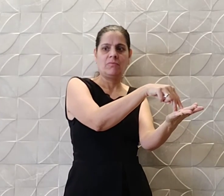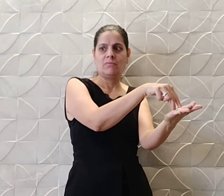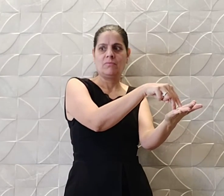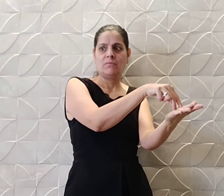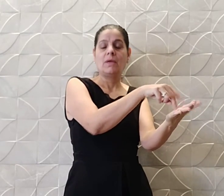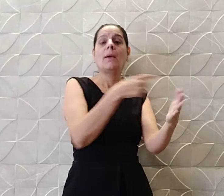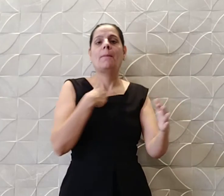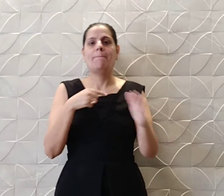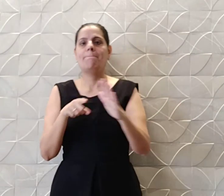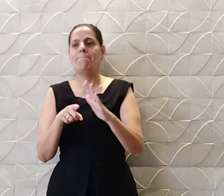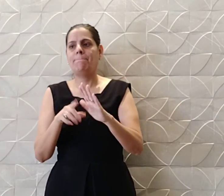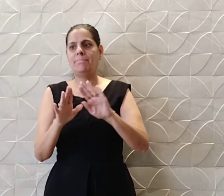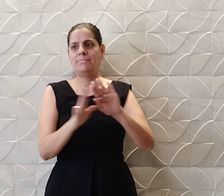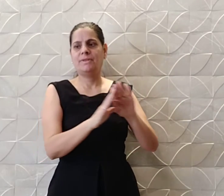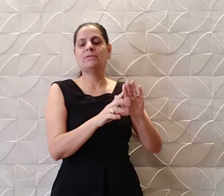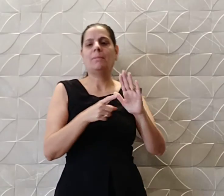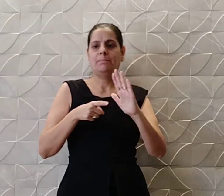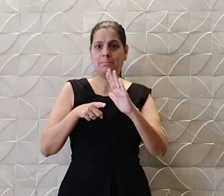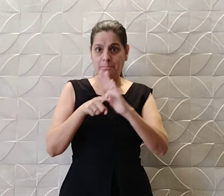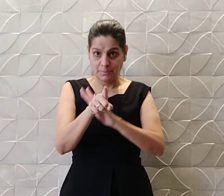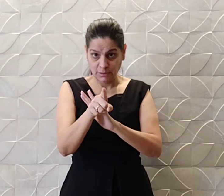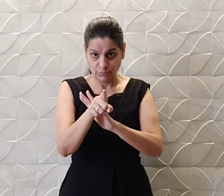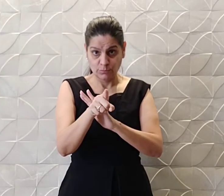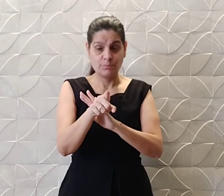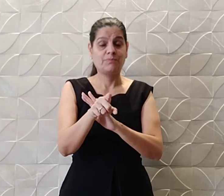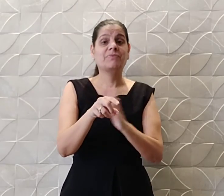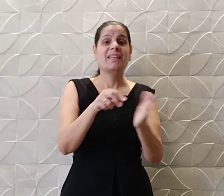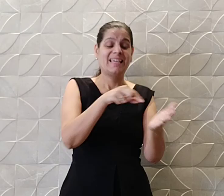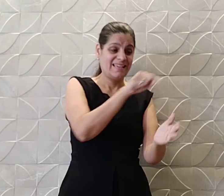Pergunto, pois, porventura, tropeçaram para que caíssem?